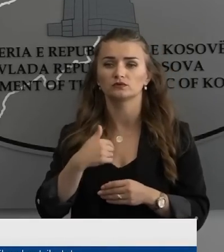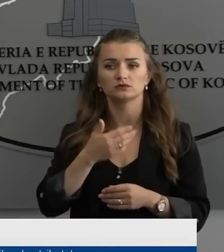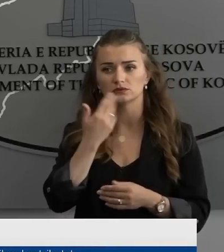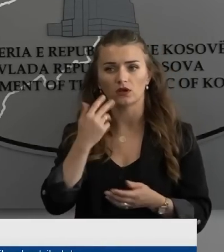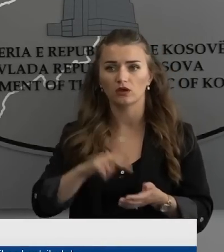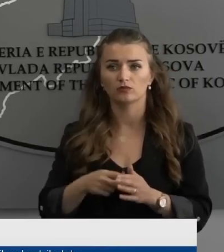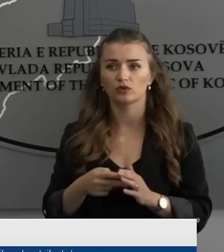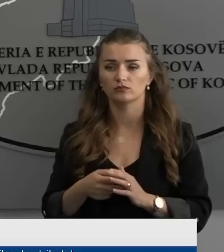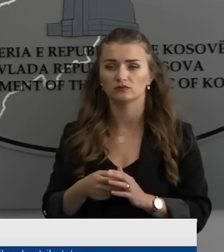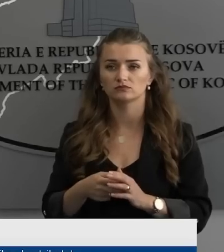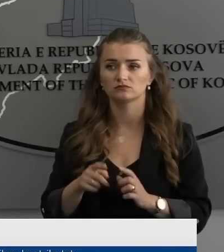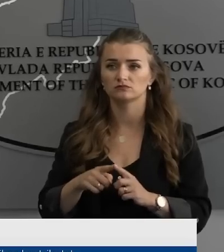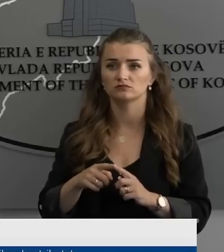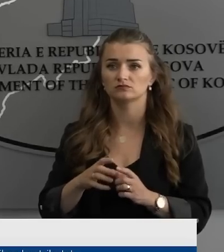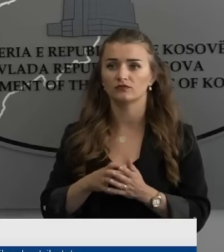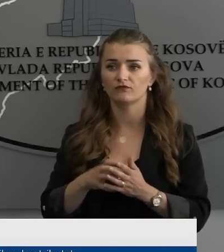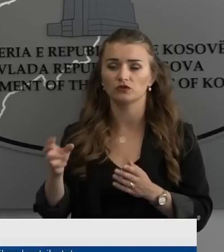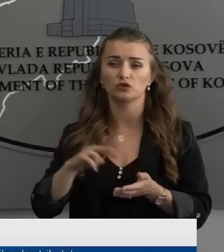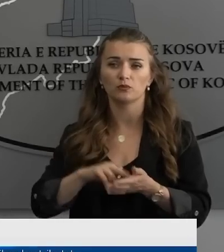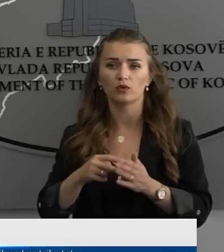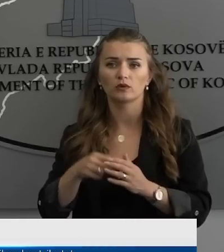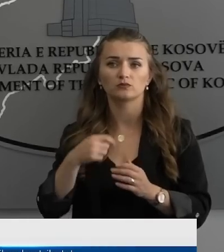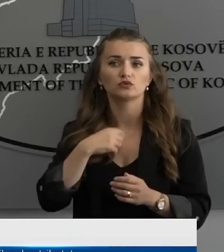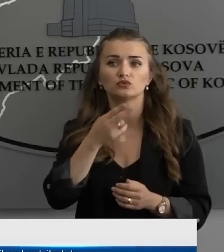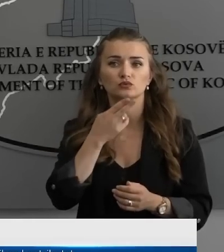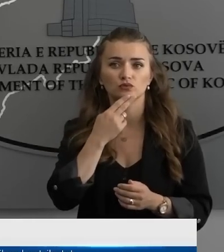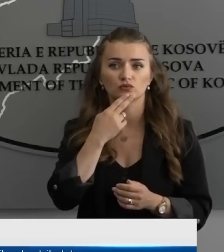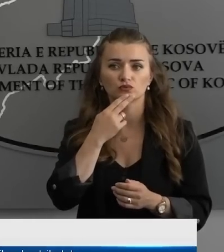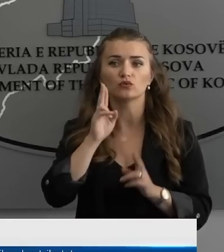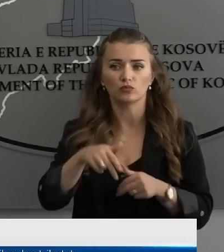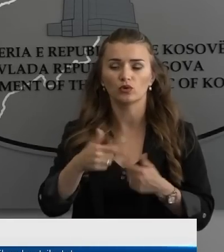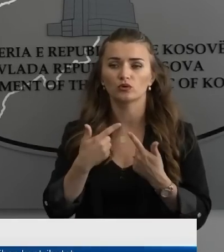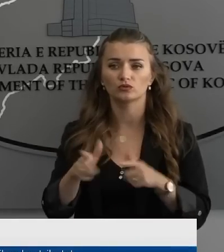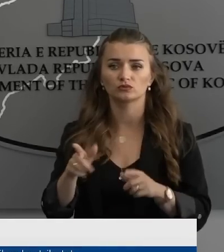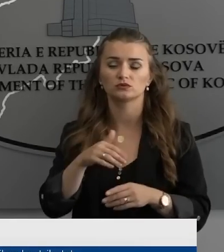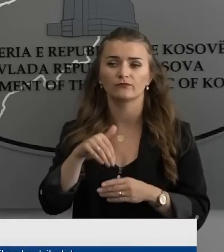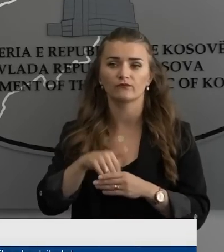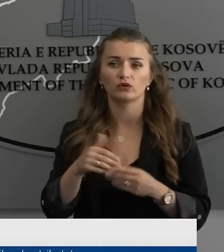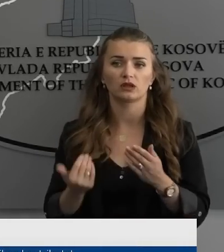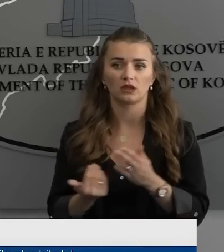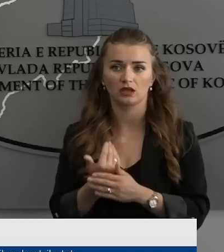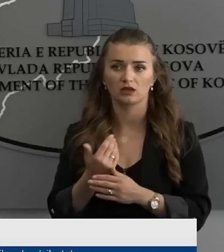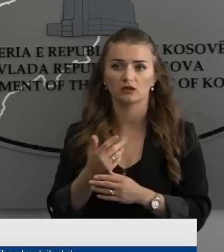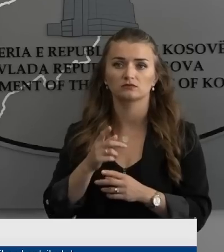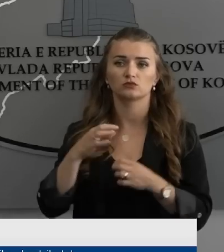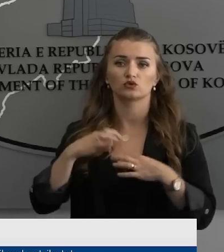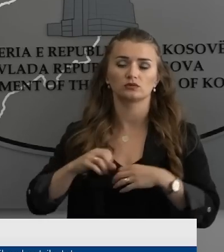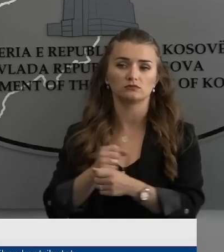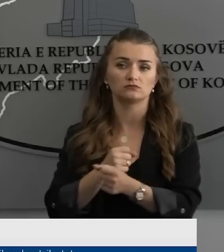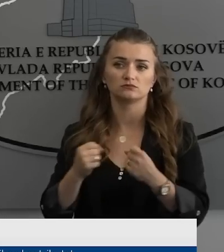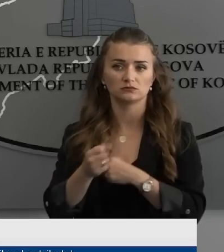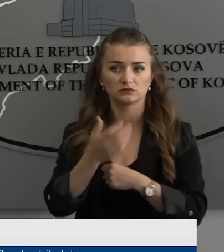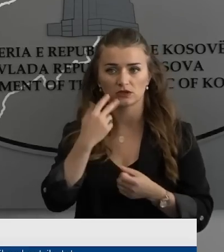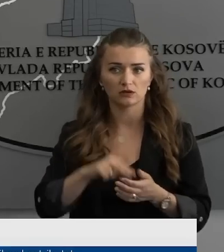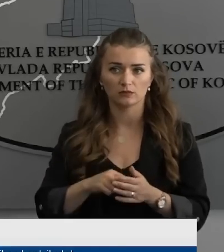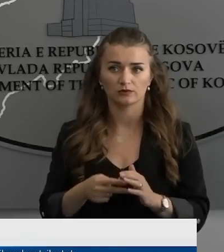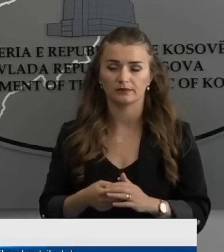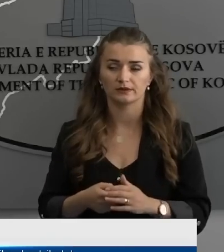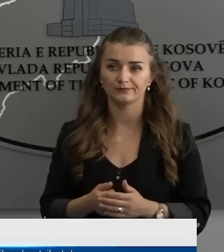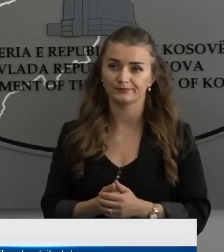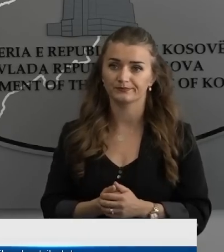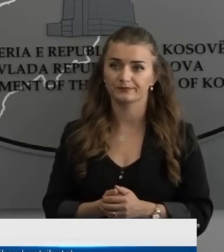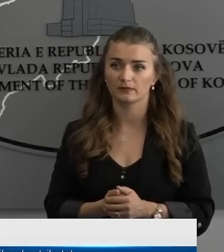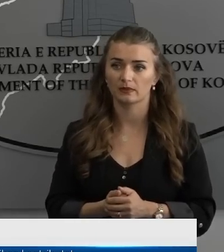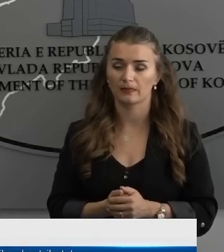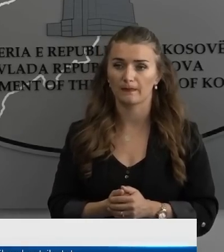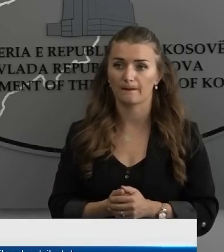me legjitimitet të zgjedhjeve ku pjesëmarrja ka qenë 3.5%. Mirë po në anën tjetër, nëse nuk ke